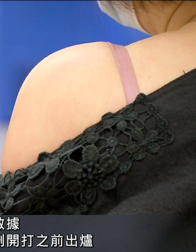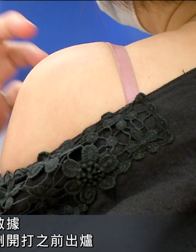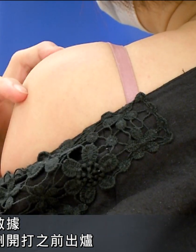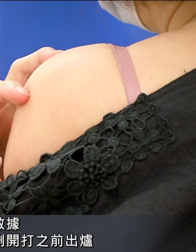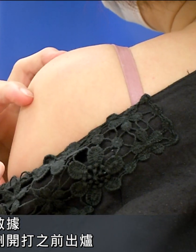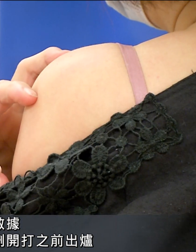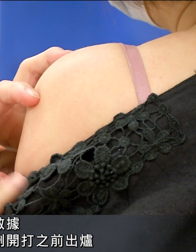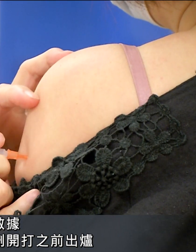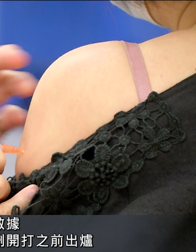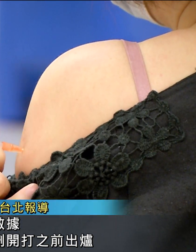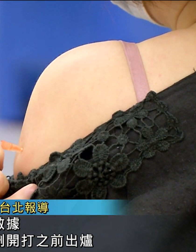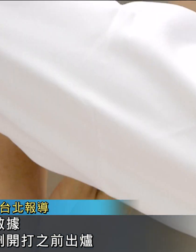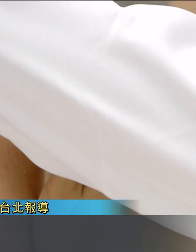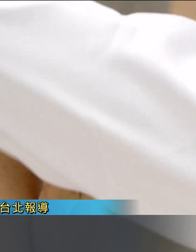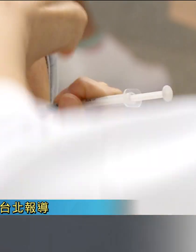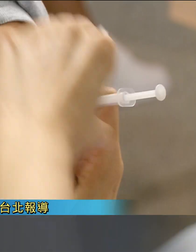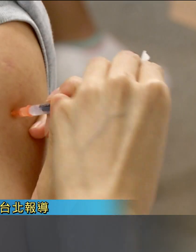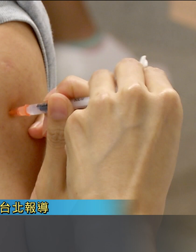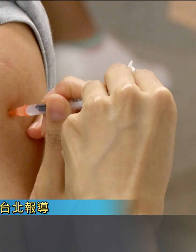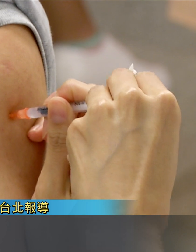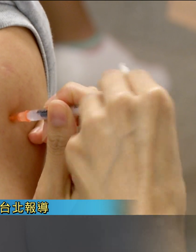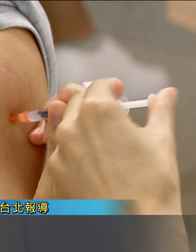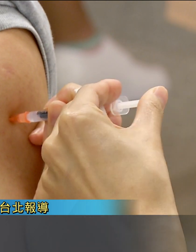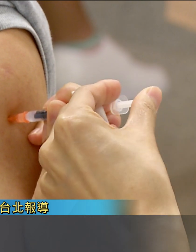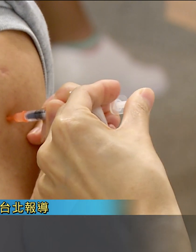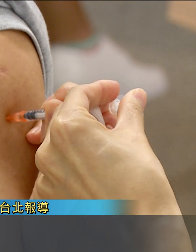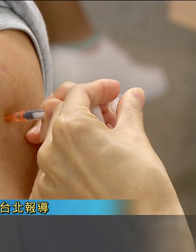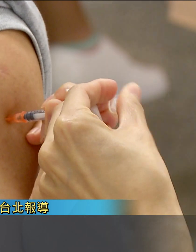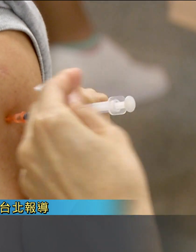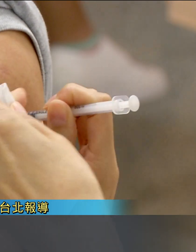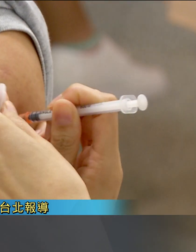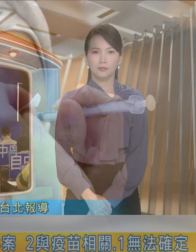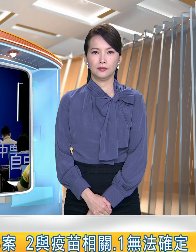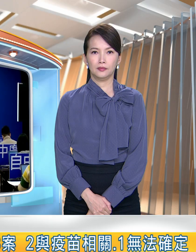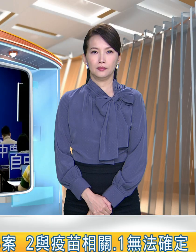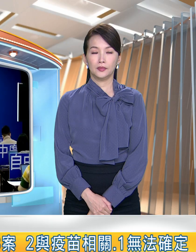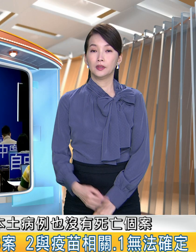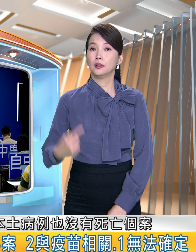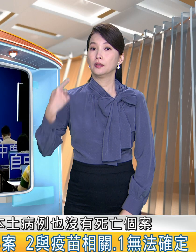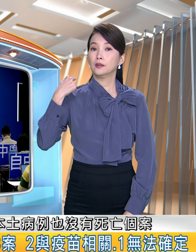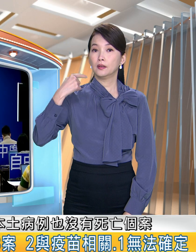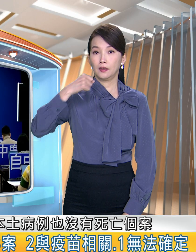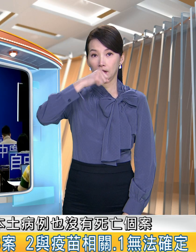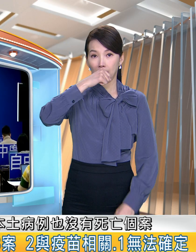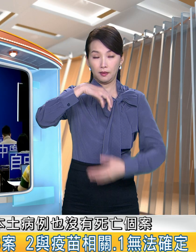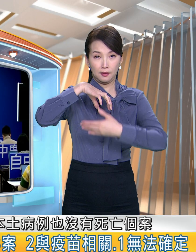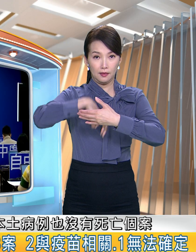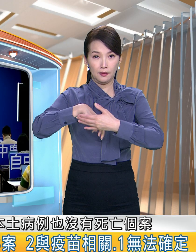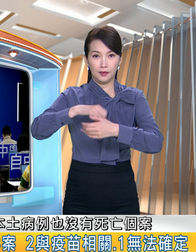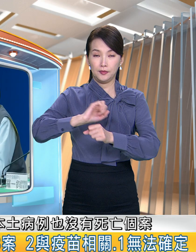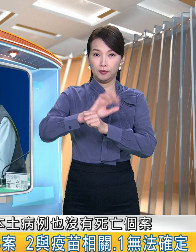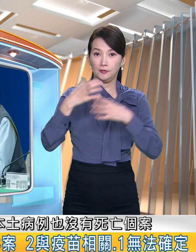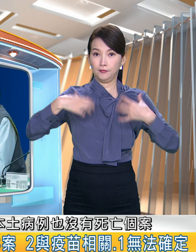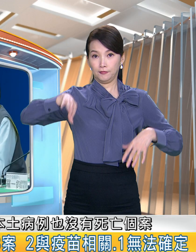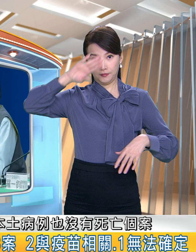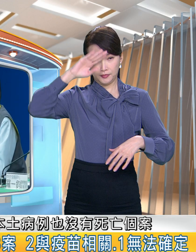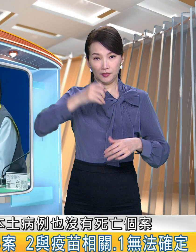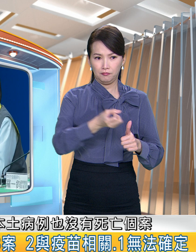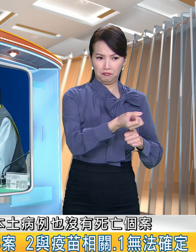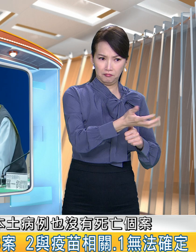打之前出炉。记者吴友宜、王德新特别报道。 国内昨天没有本土病例，也没有死